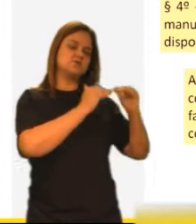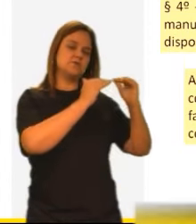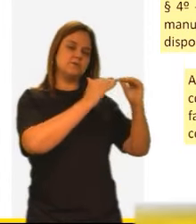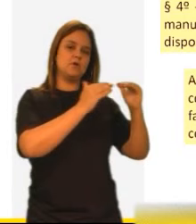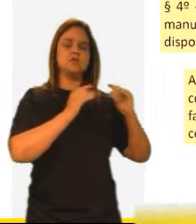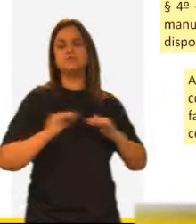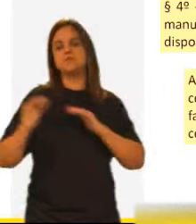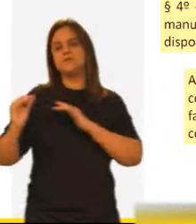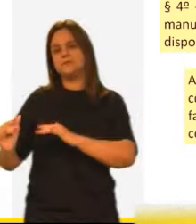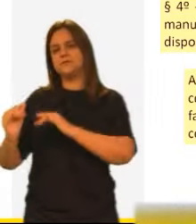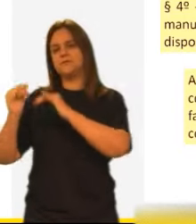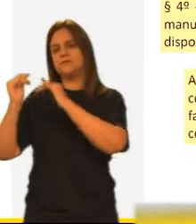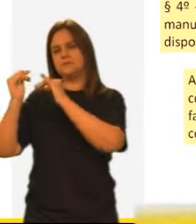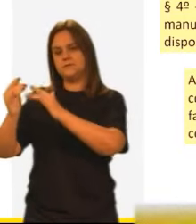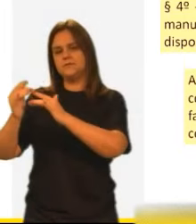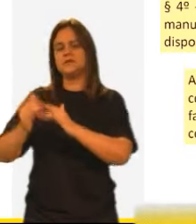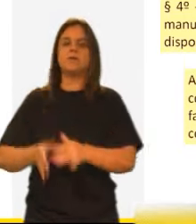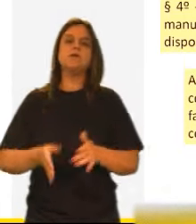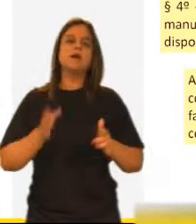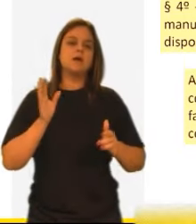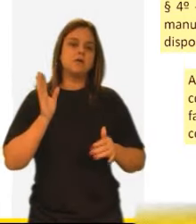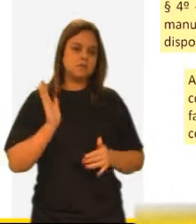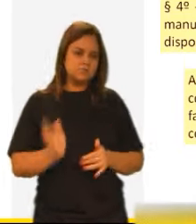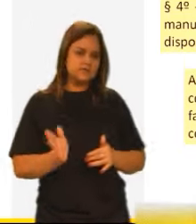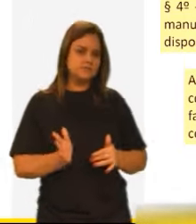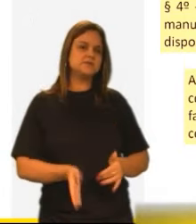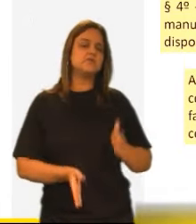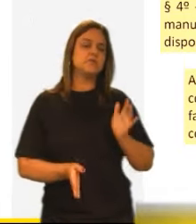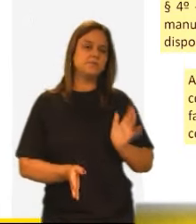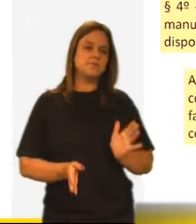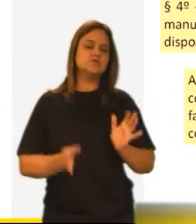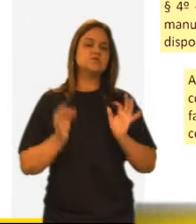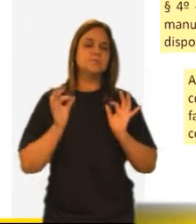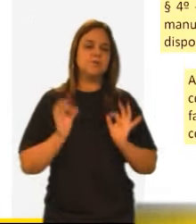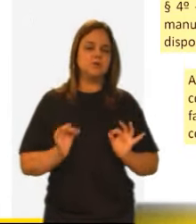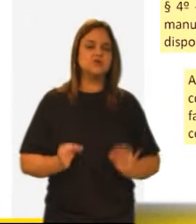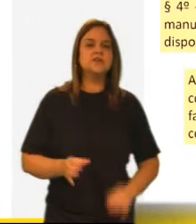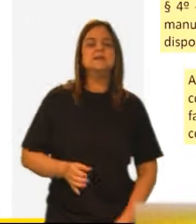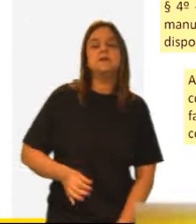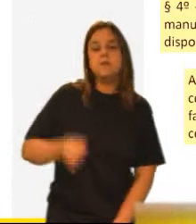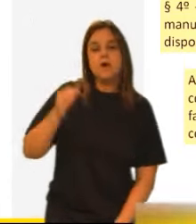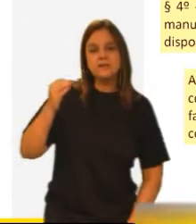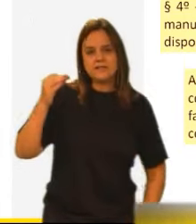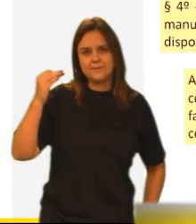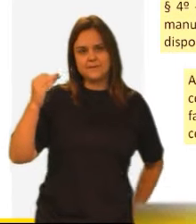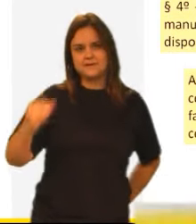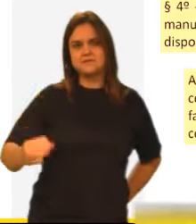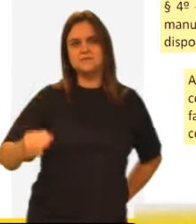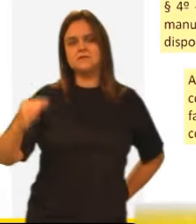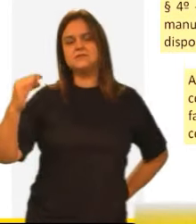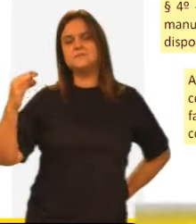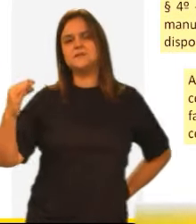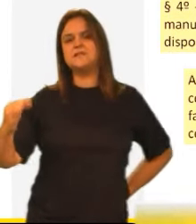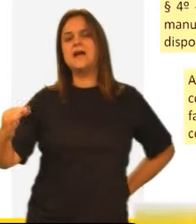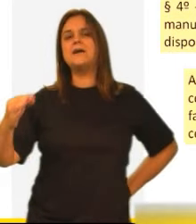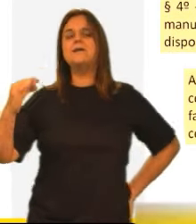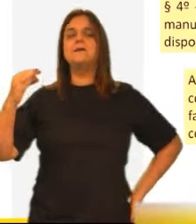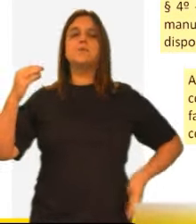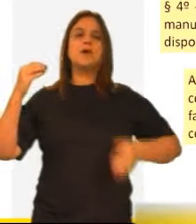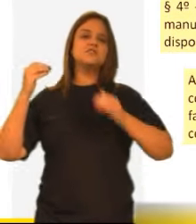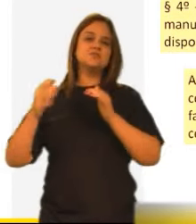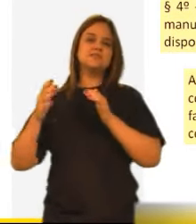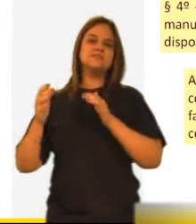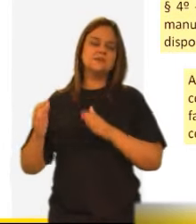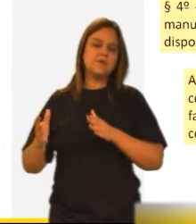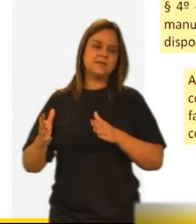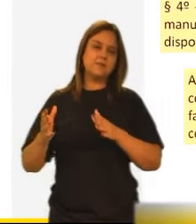de imposto com imposto, contribuição com contribuição. Agora, contribuição com imposto, pode. Então, qual a interpretação que nós temos que dar